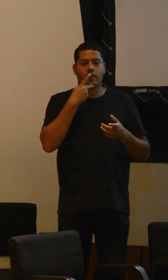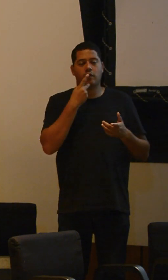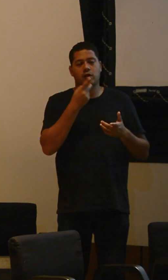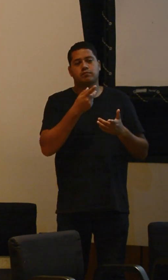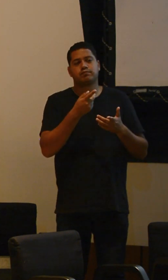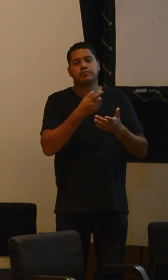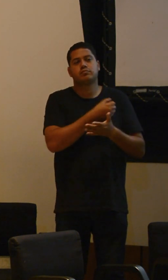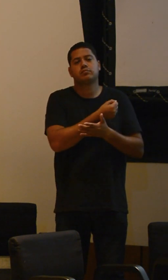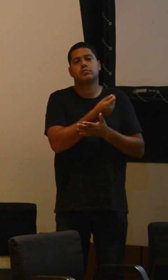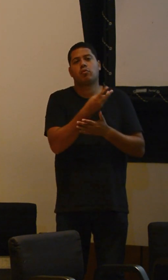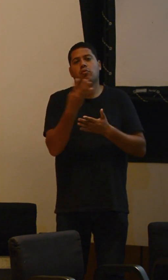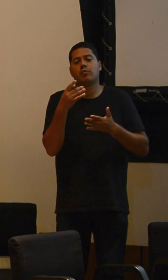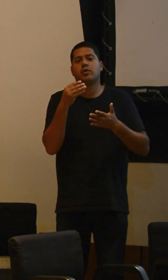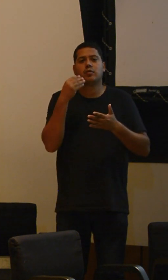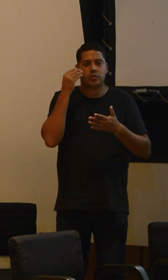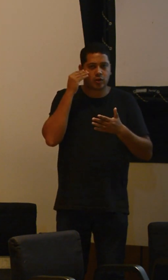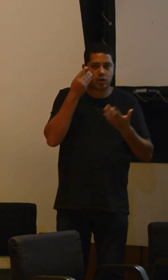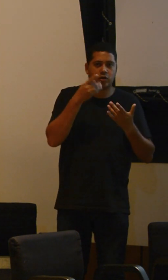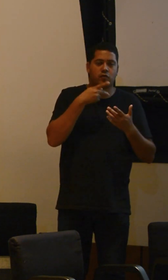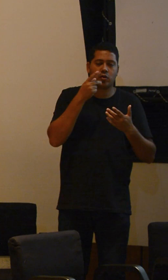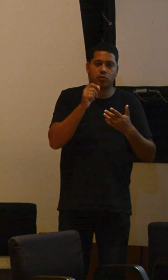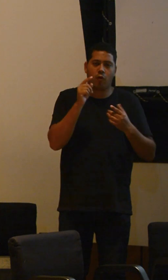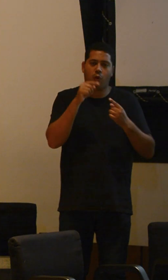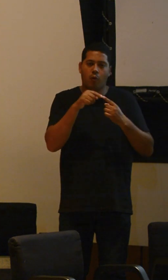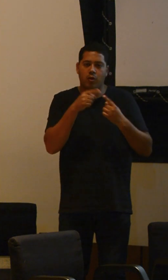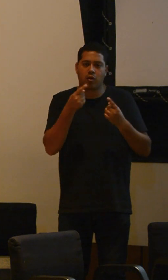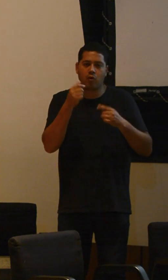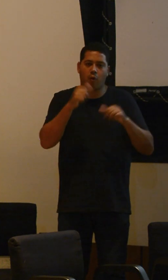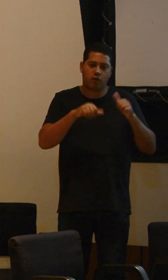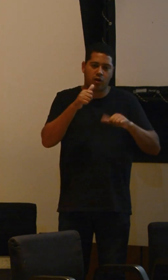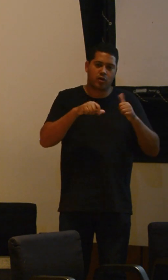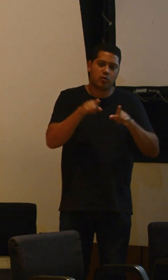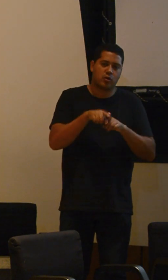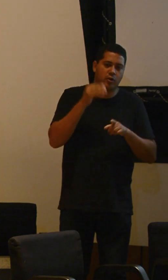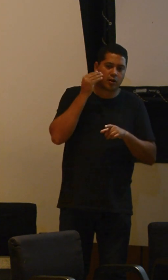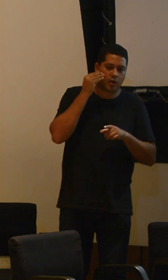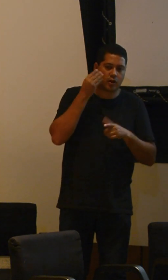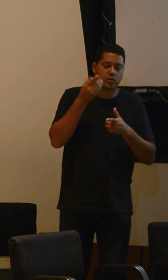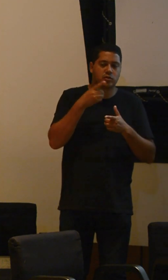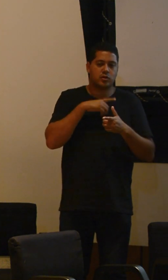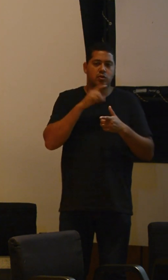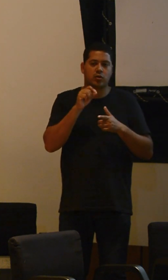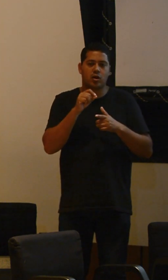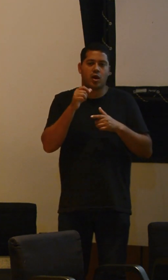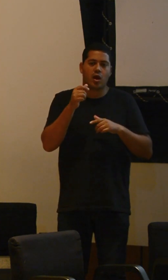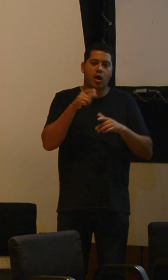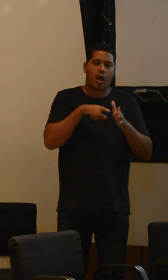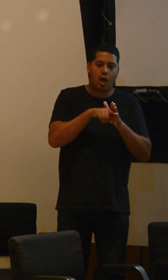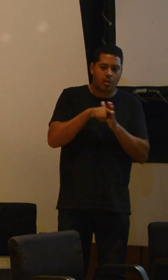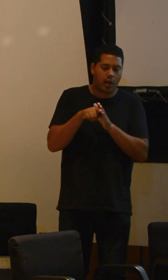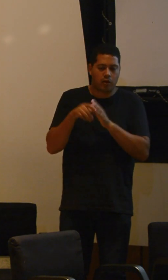testes, a gente está falando de uma combinação de avaliações, de testes que vão envolver análise do comportamento